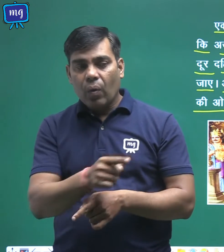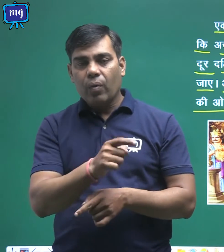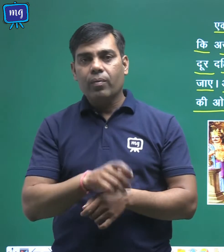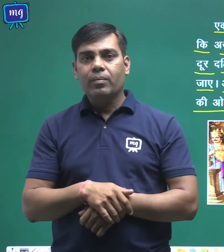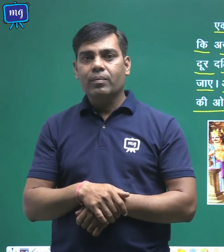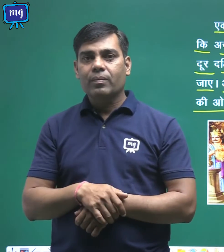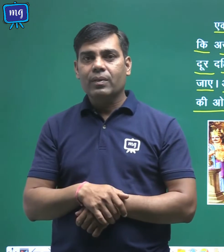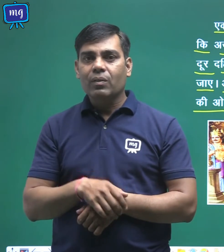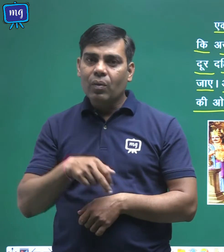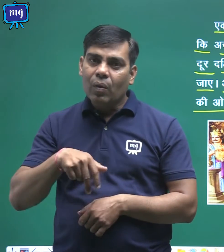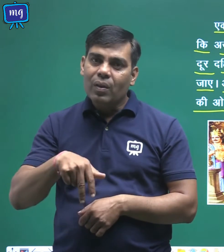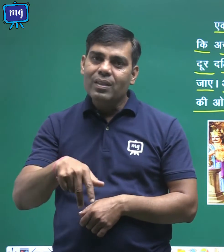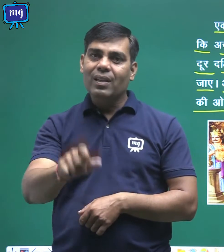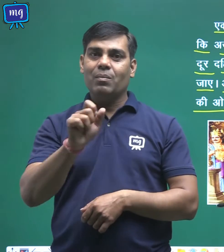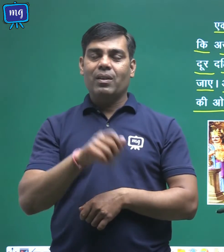जाना पड़ा।